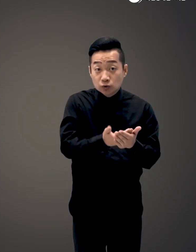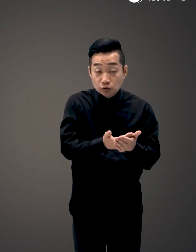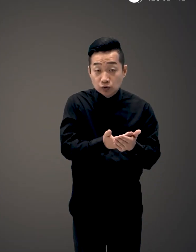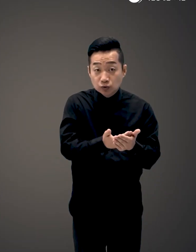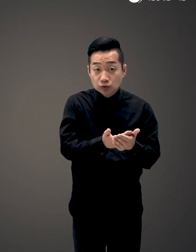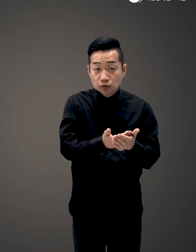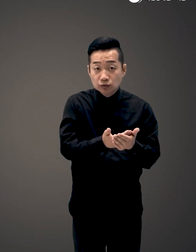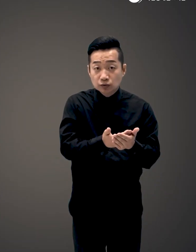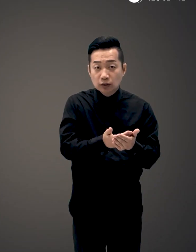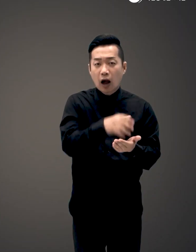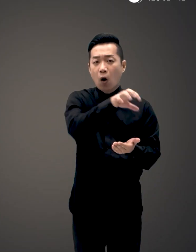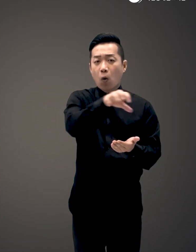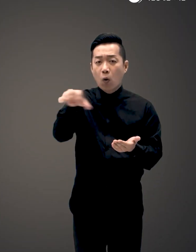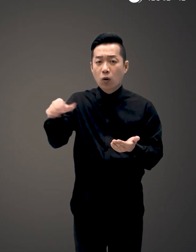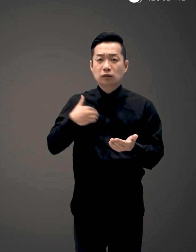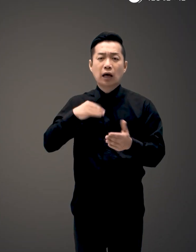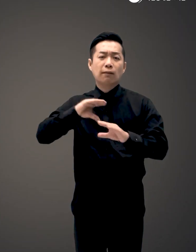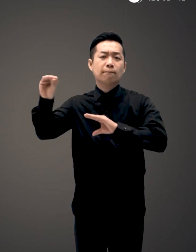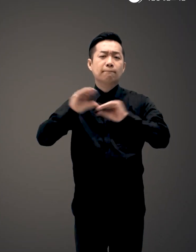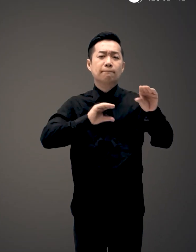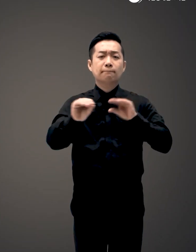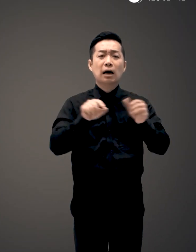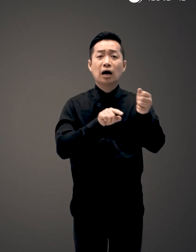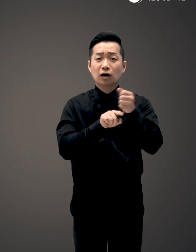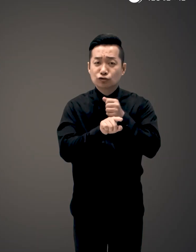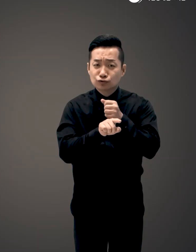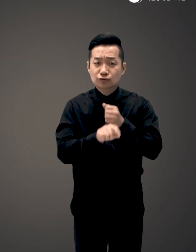소중한 존재들이 모두 내 곁에서 사라졌던 이유가?